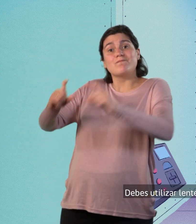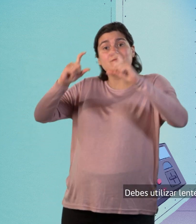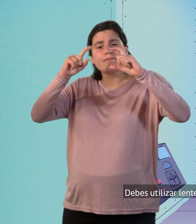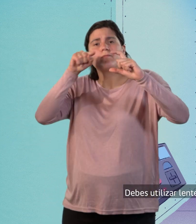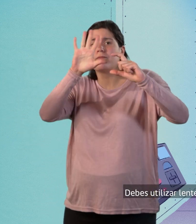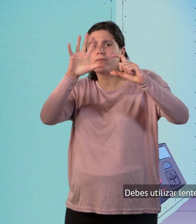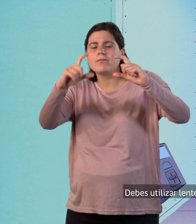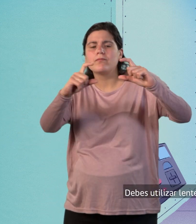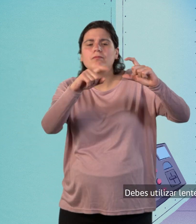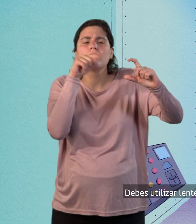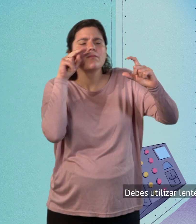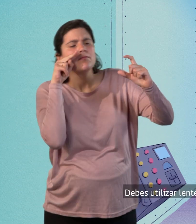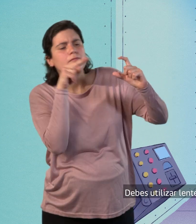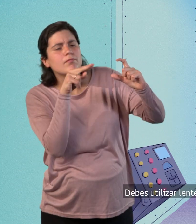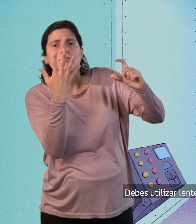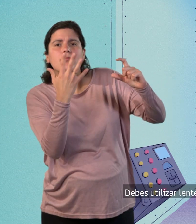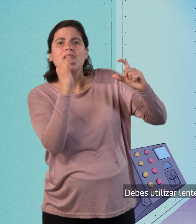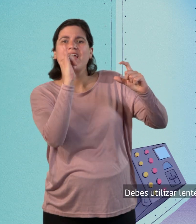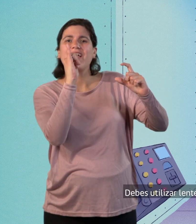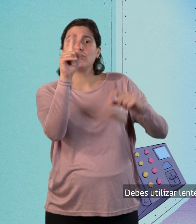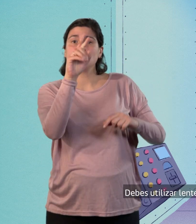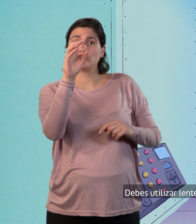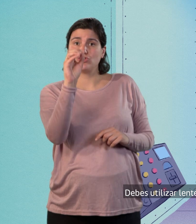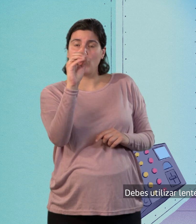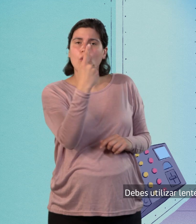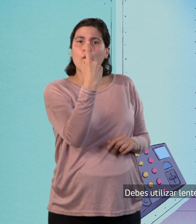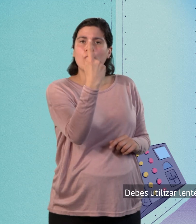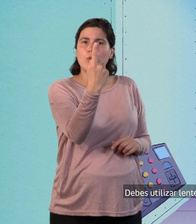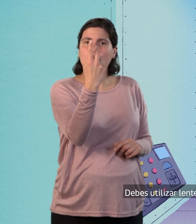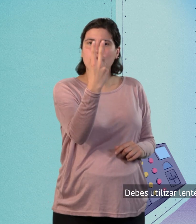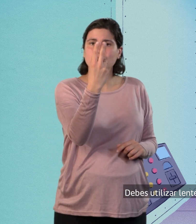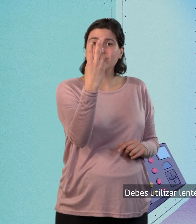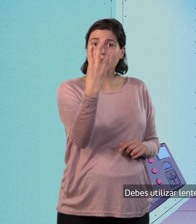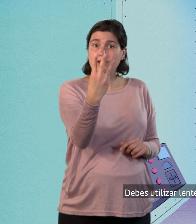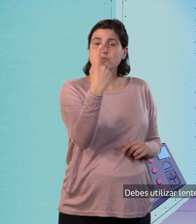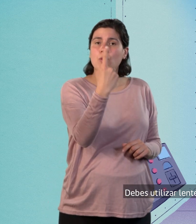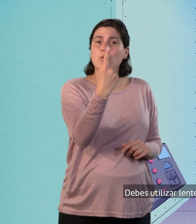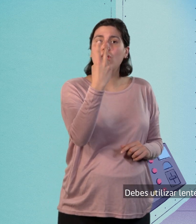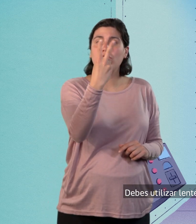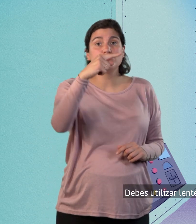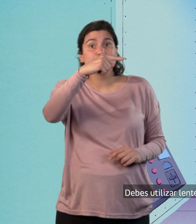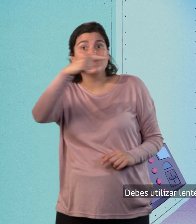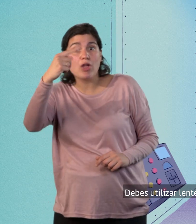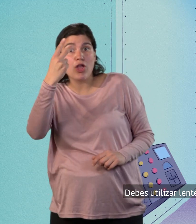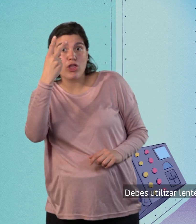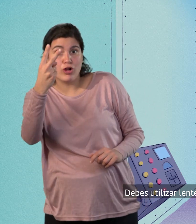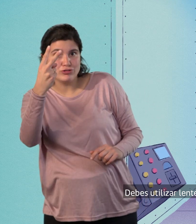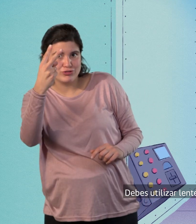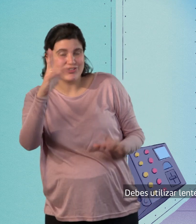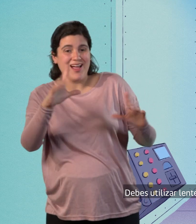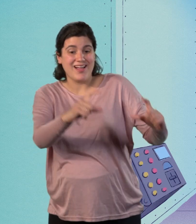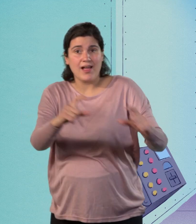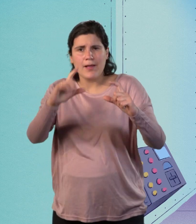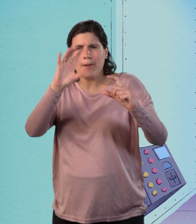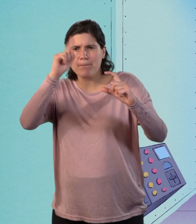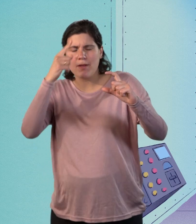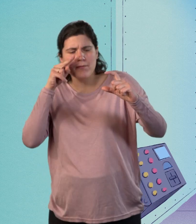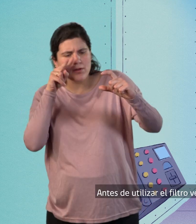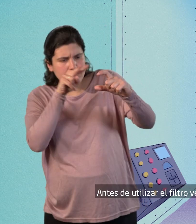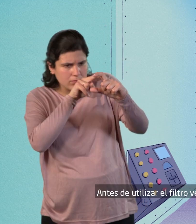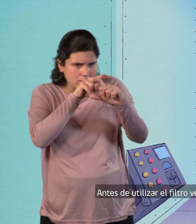Debes utilizar lentes con la etiqueta ISO 12312-2.